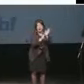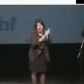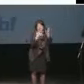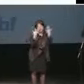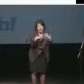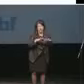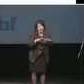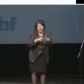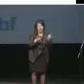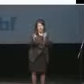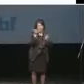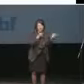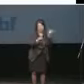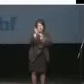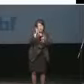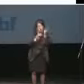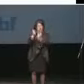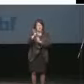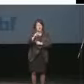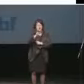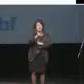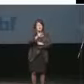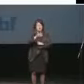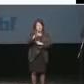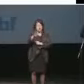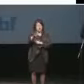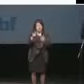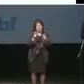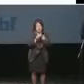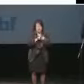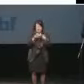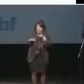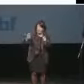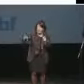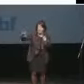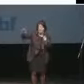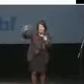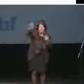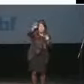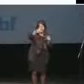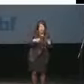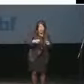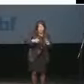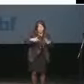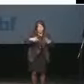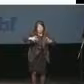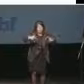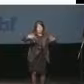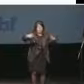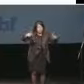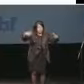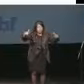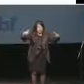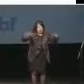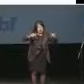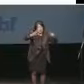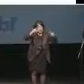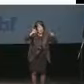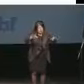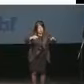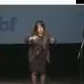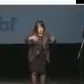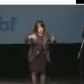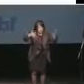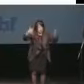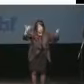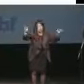provenienti da 34 paesi abbiamo una crescita netta e stanno tutti andando molto bene avremo il read and play il leggere